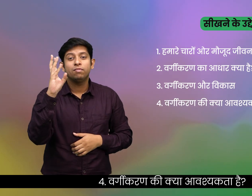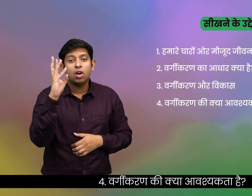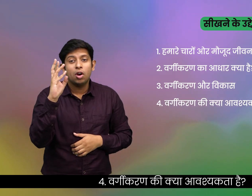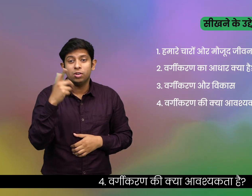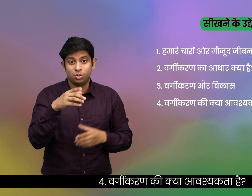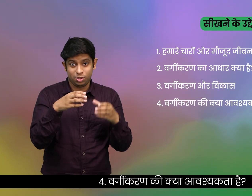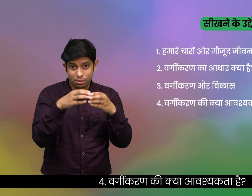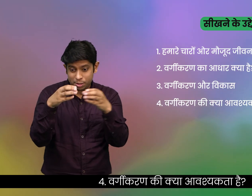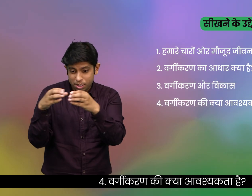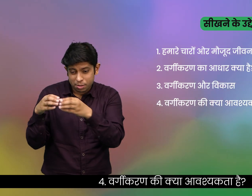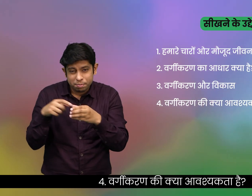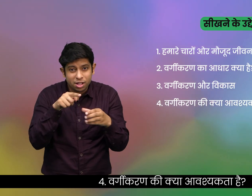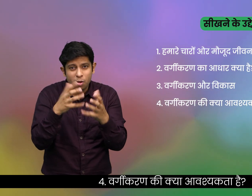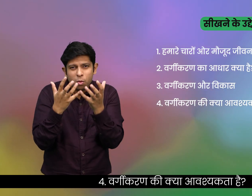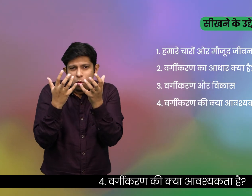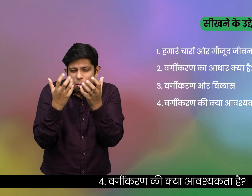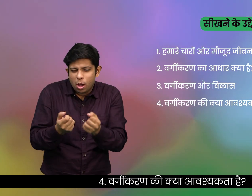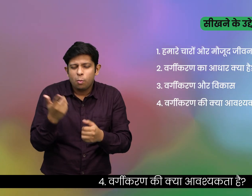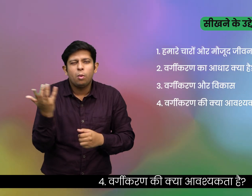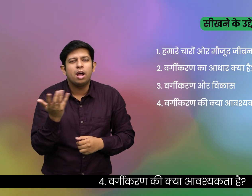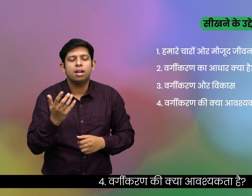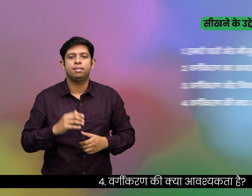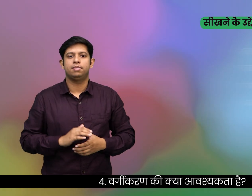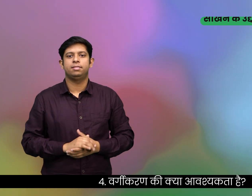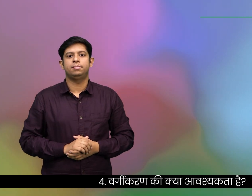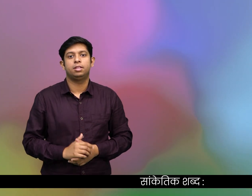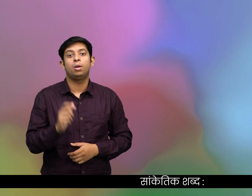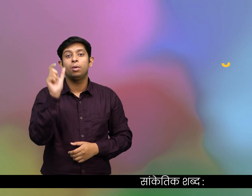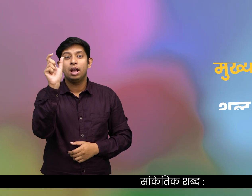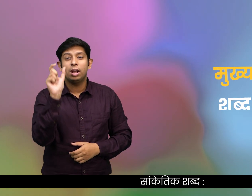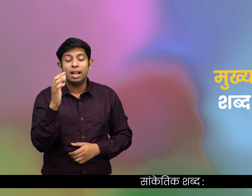चौथा, वर्गीकरण की क्या आवश्यकता है? सांकेतिक शब्द।